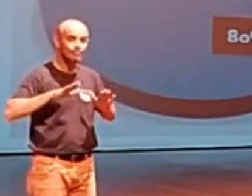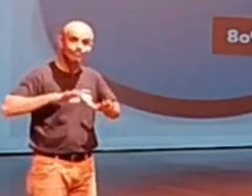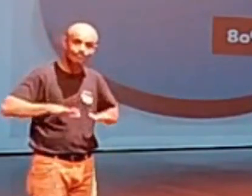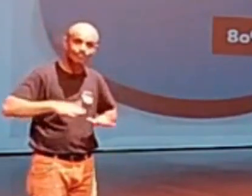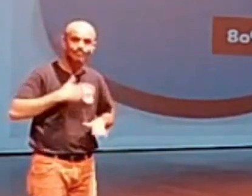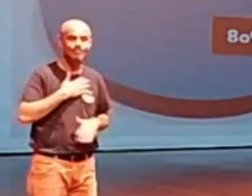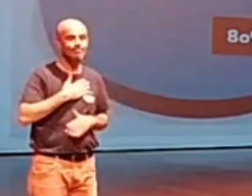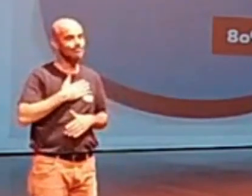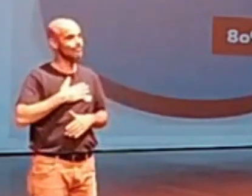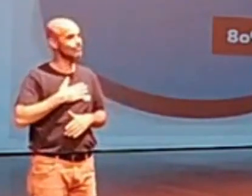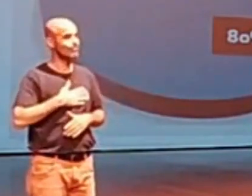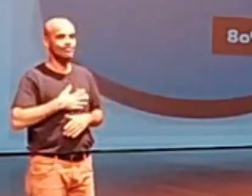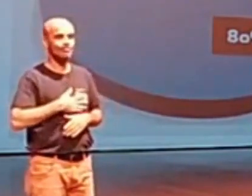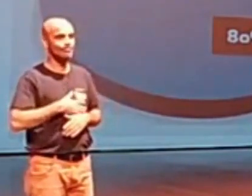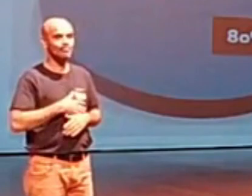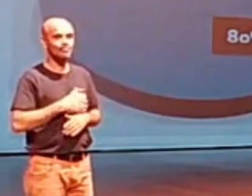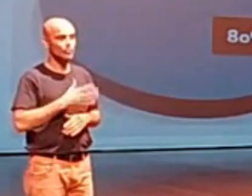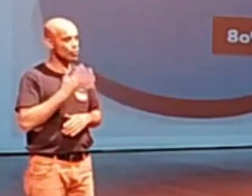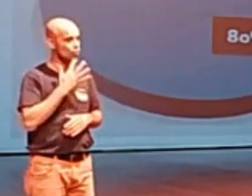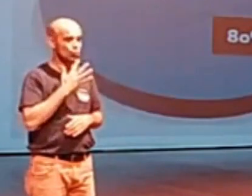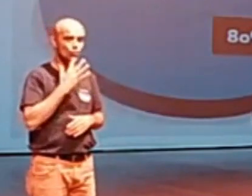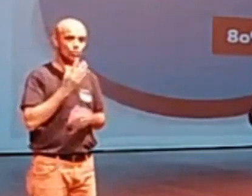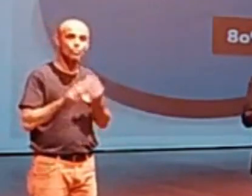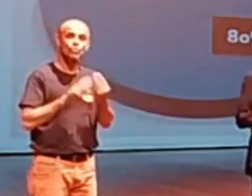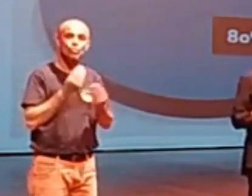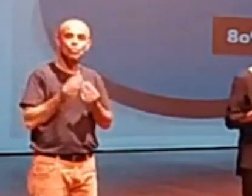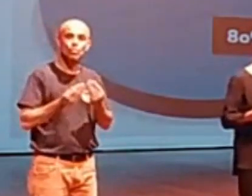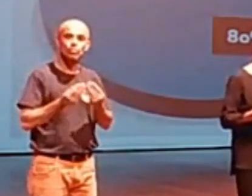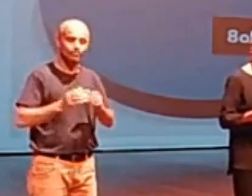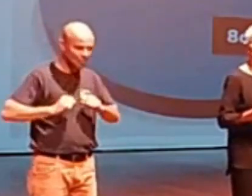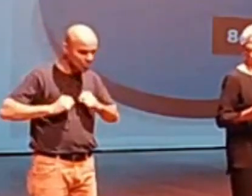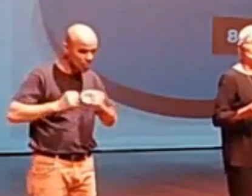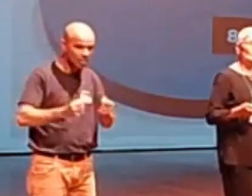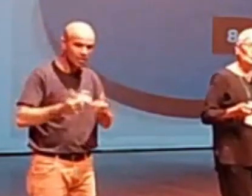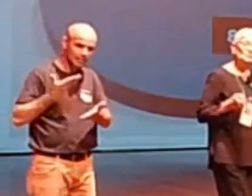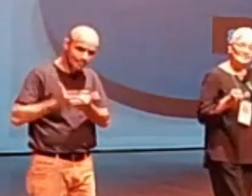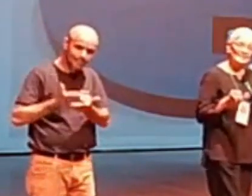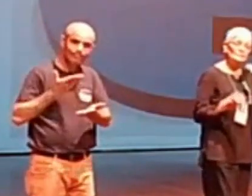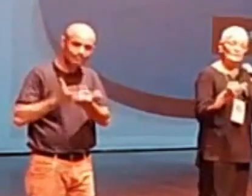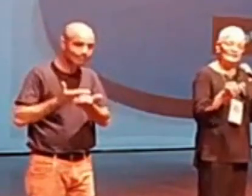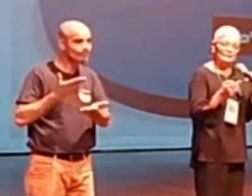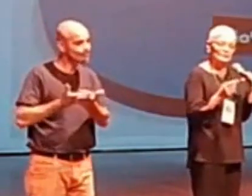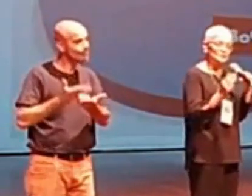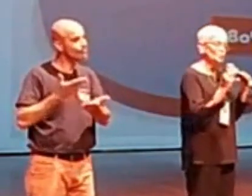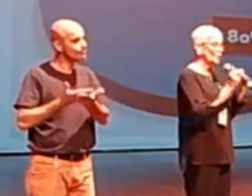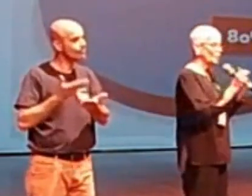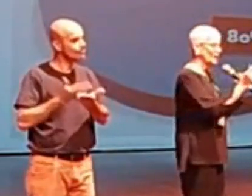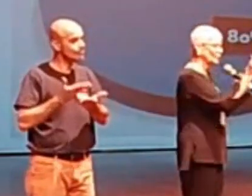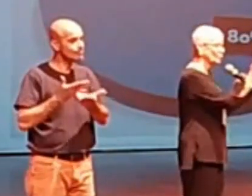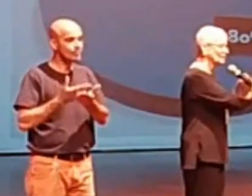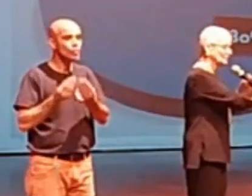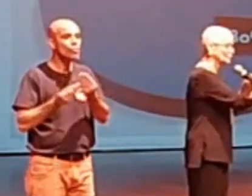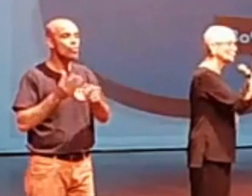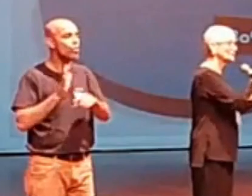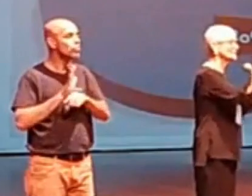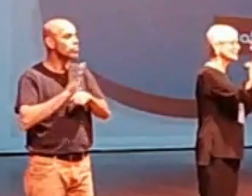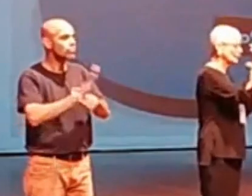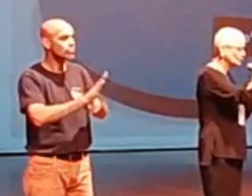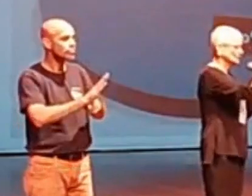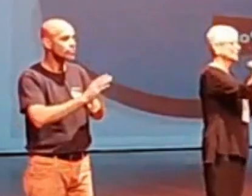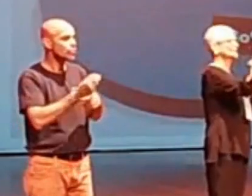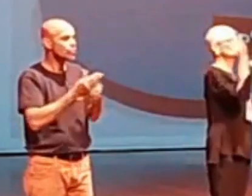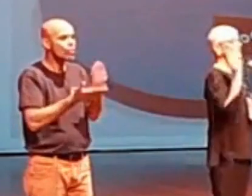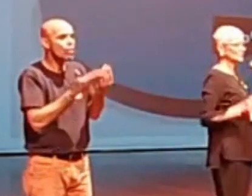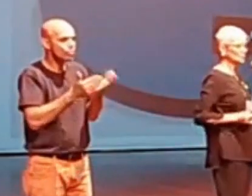pouquinho o tom da coisa, porque a gente tem que se dedicar muito, porque não se sabe exatamente qual é o evento